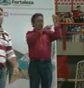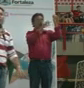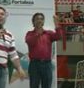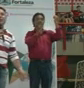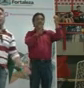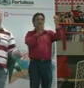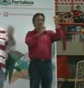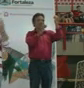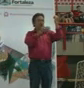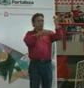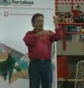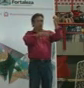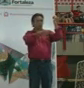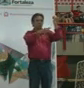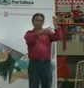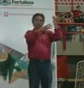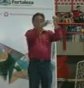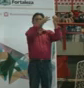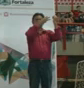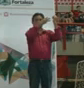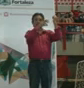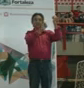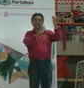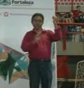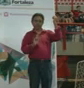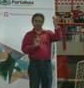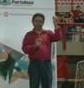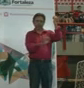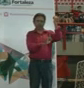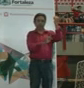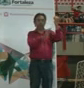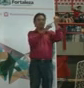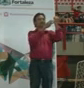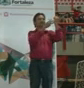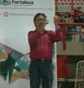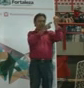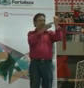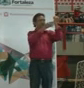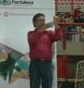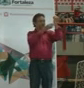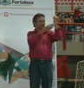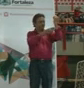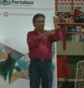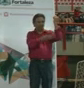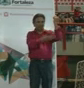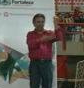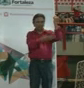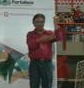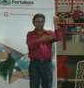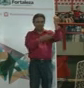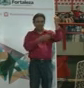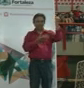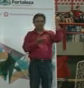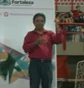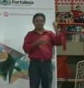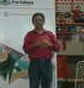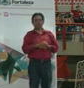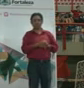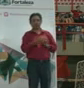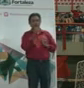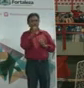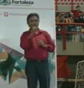1. Então, esse 1 é justamente o b. Y igual a 3x mais 1. Vamos